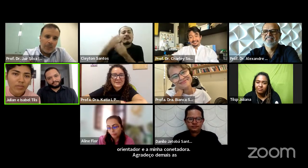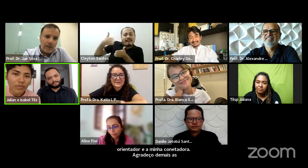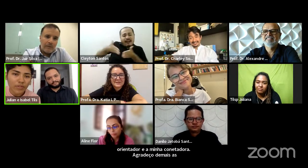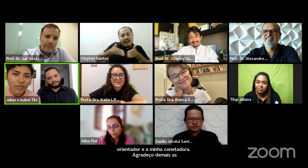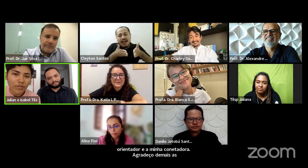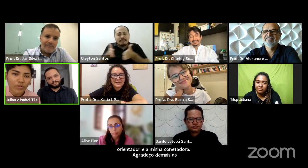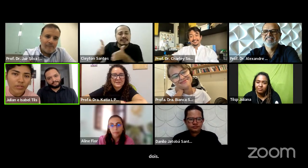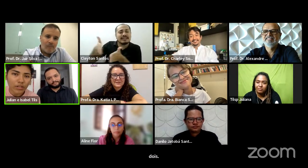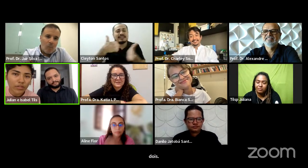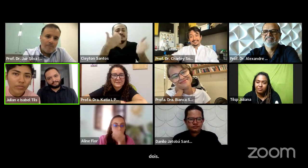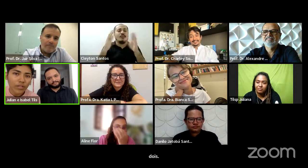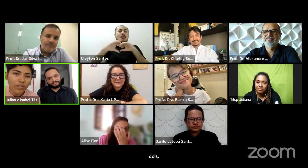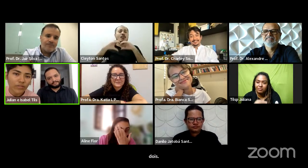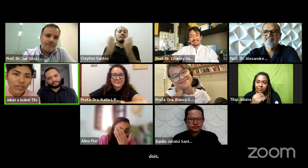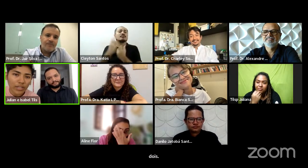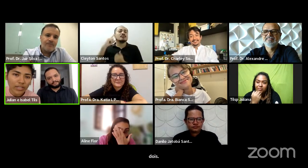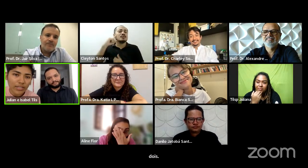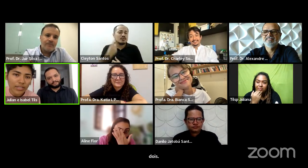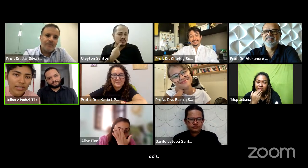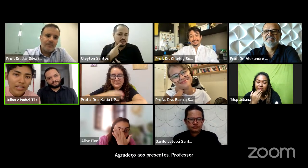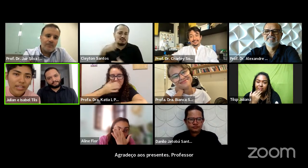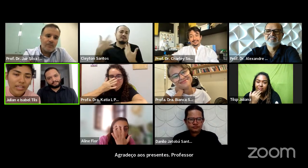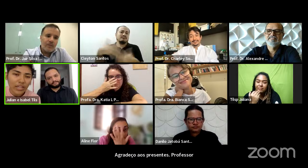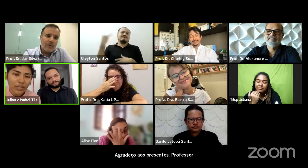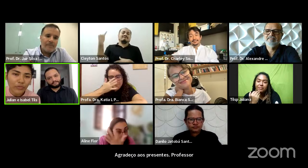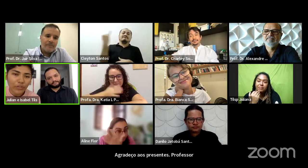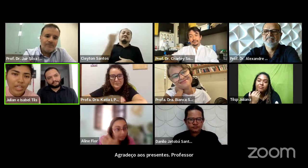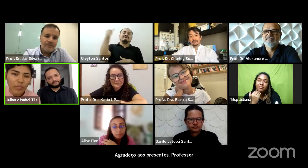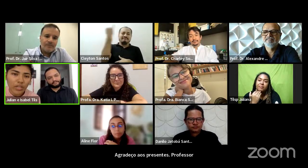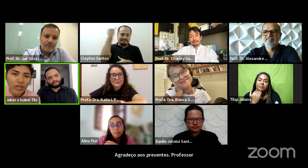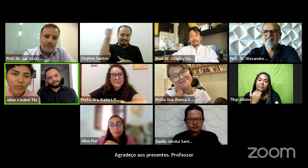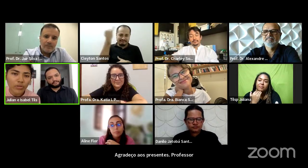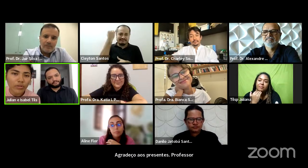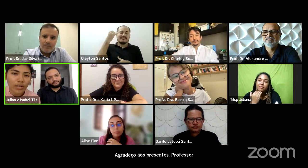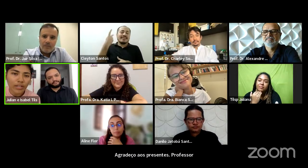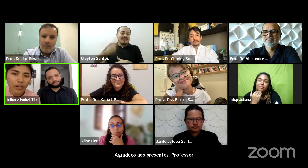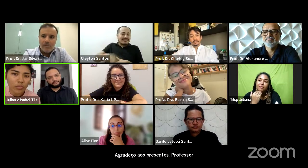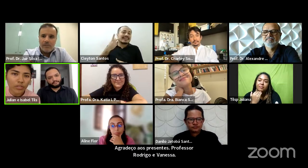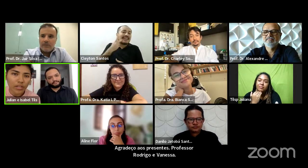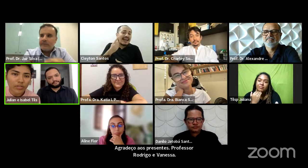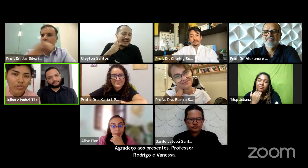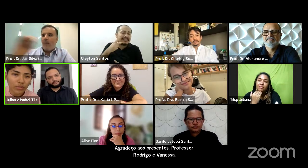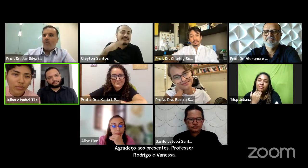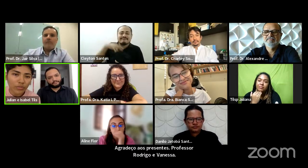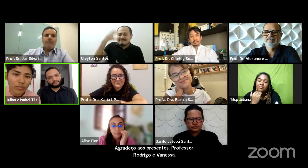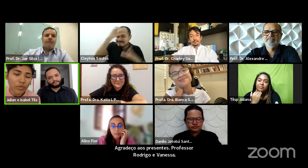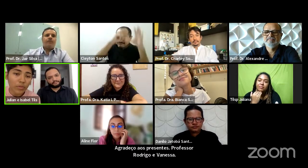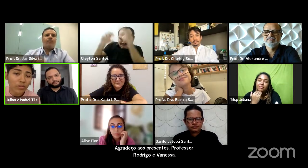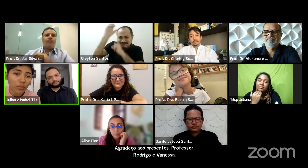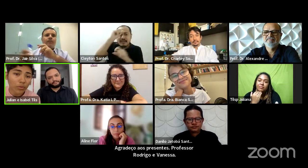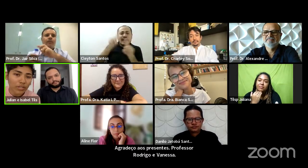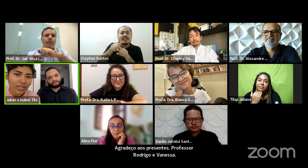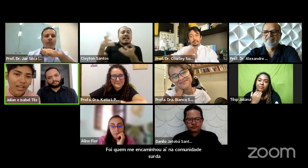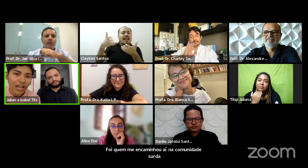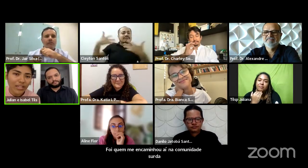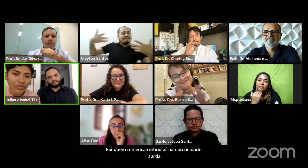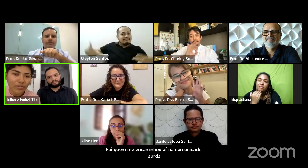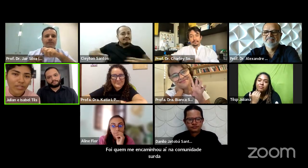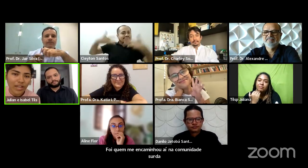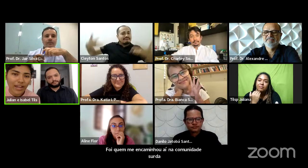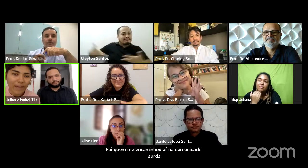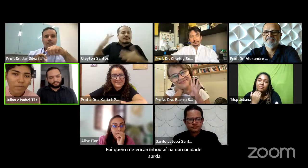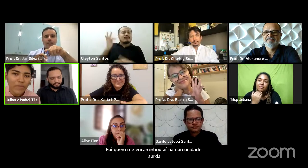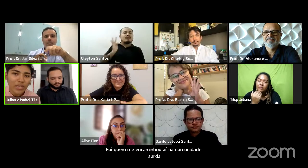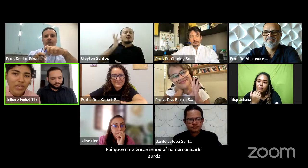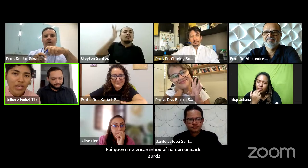presentes, professor Rodrigo e Vanessa. Foi quem me encaminhou aí na comunidade surda. Foram os meus mentores aqui